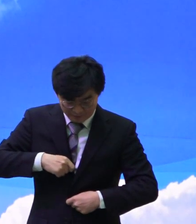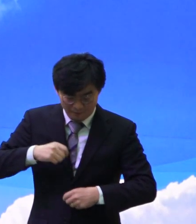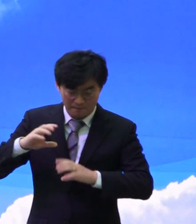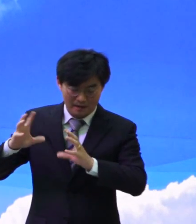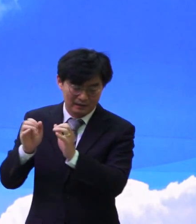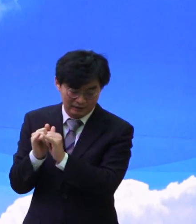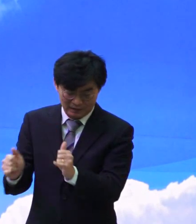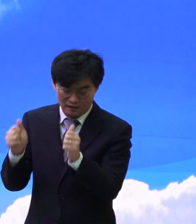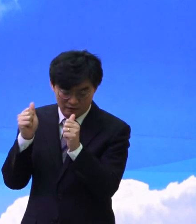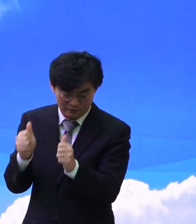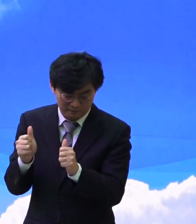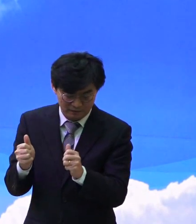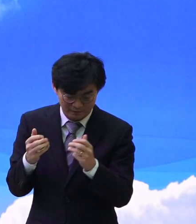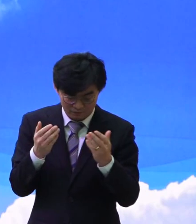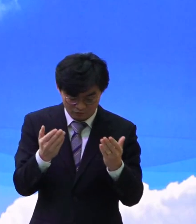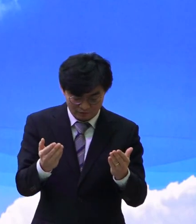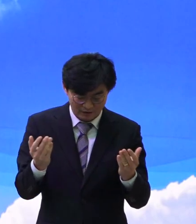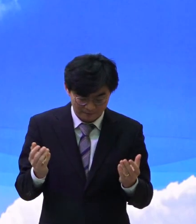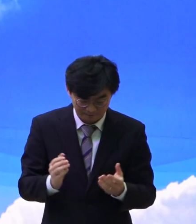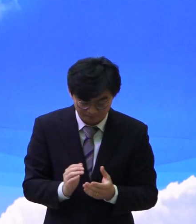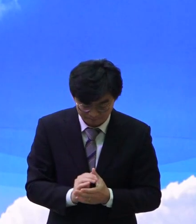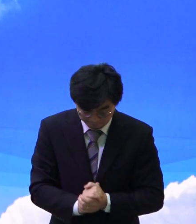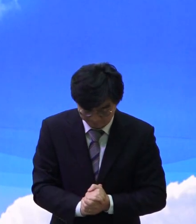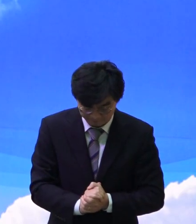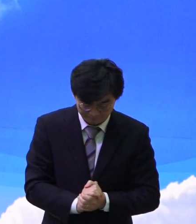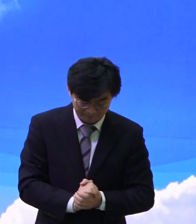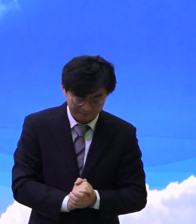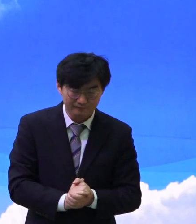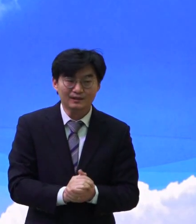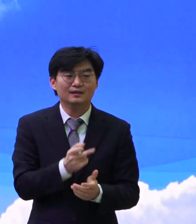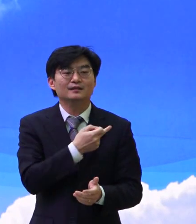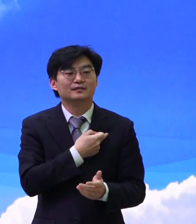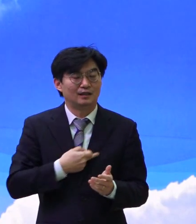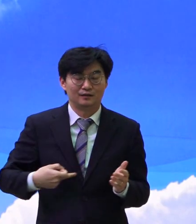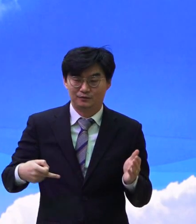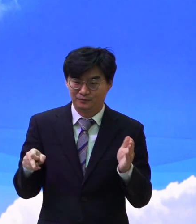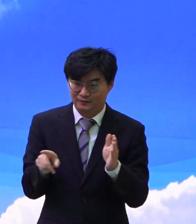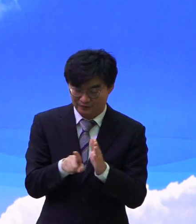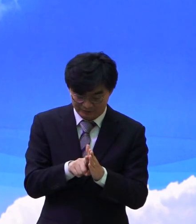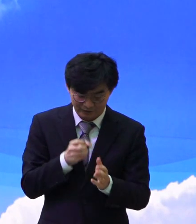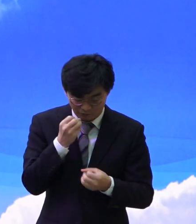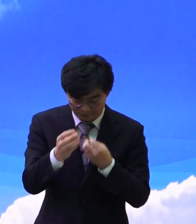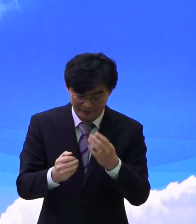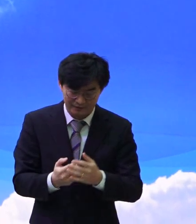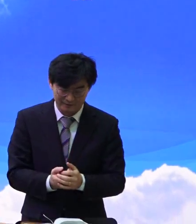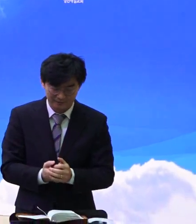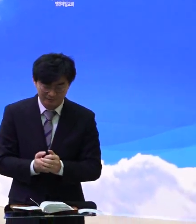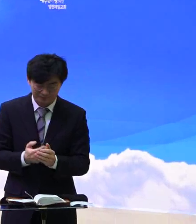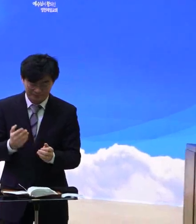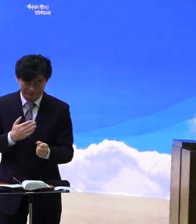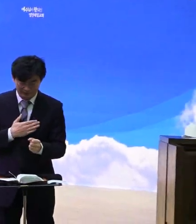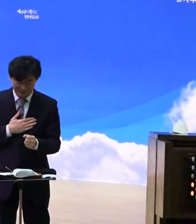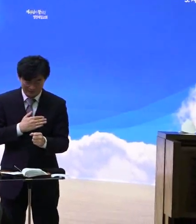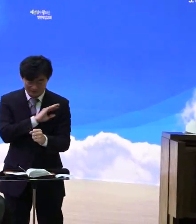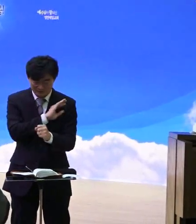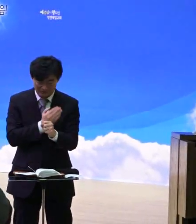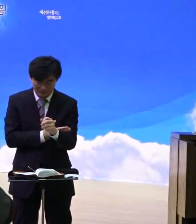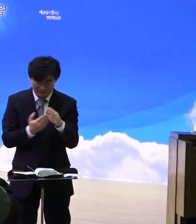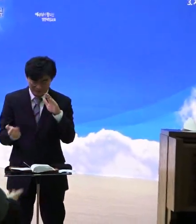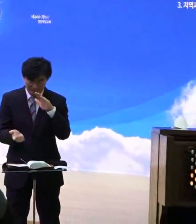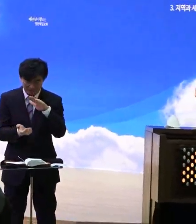백성을 심판하시리로다. 아멘. 다같이 사도신경으로 우리의 신앙을 고백하겠습니다.